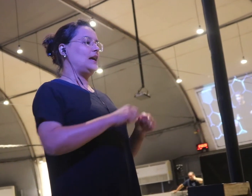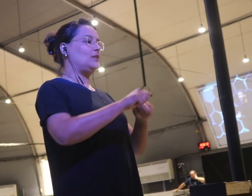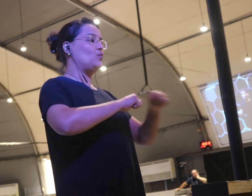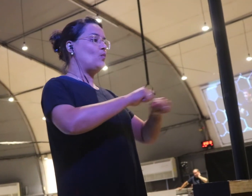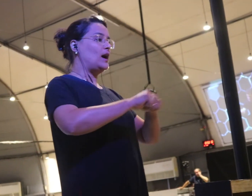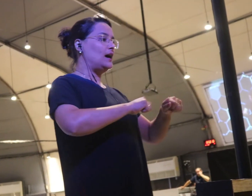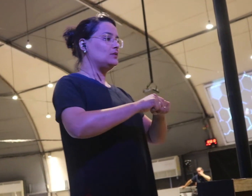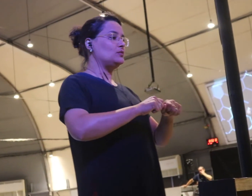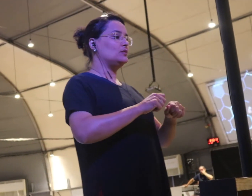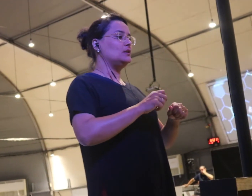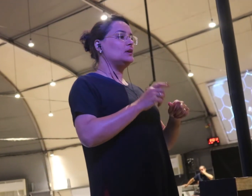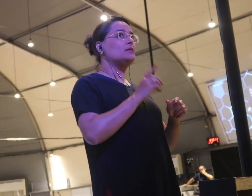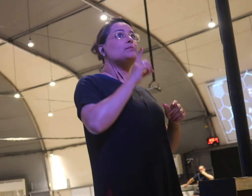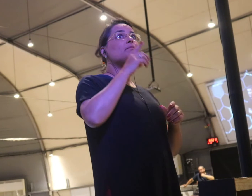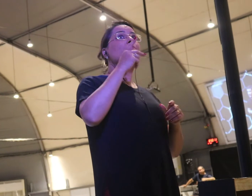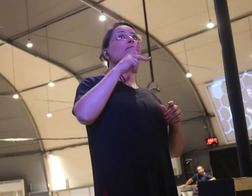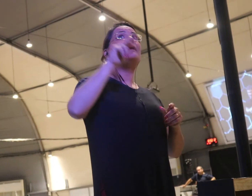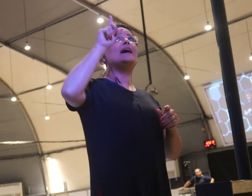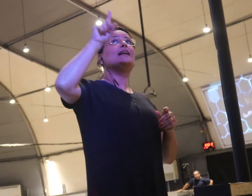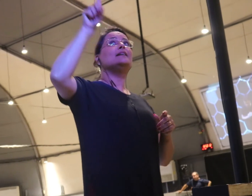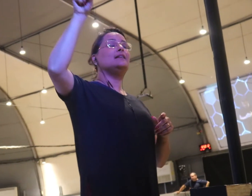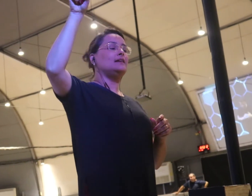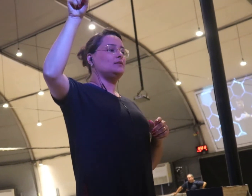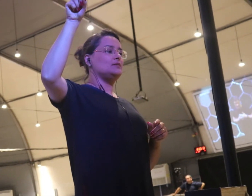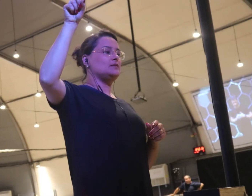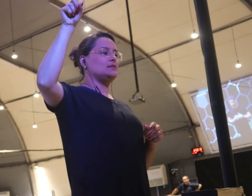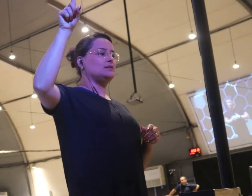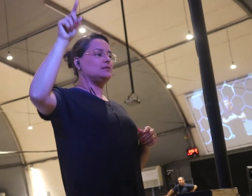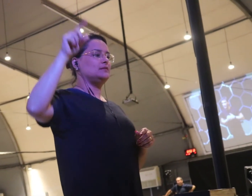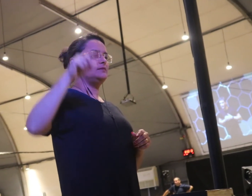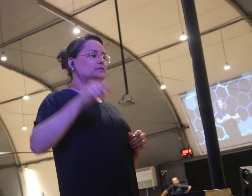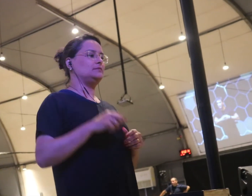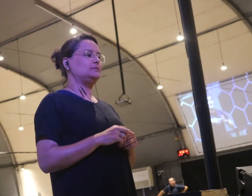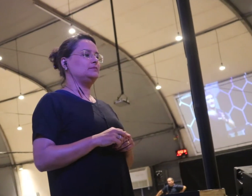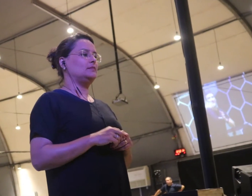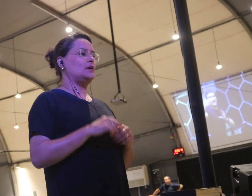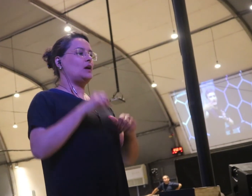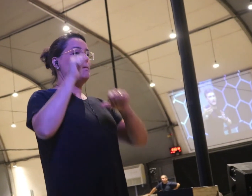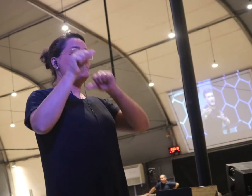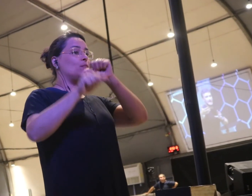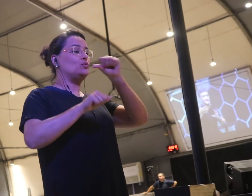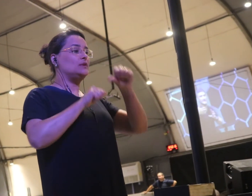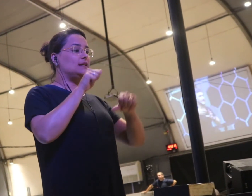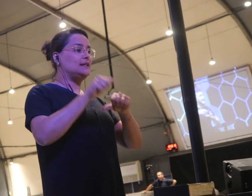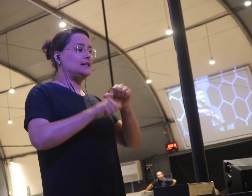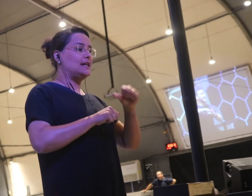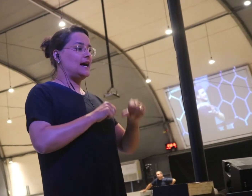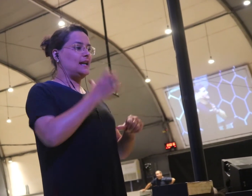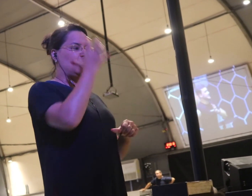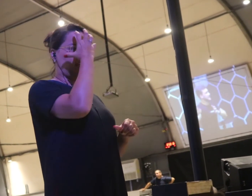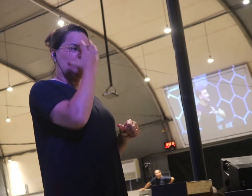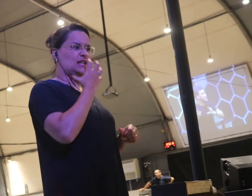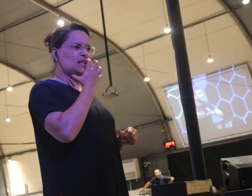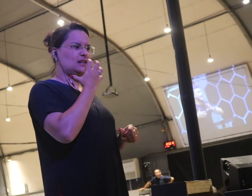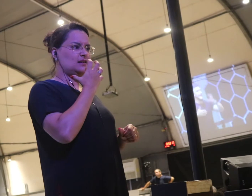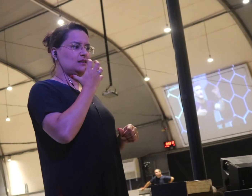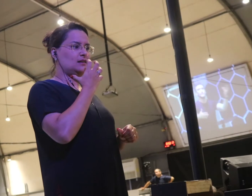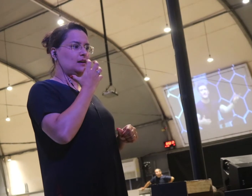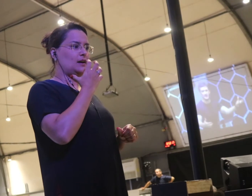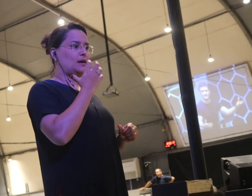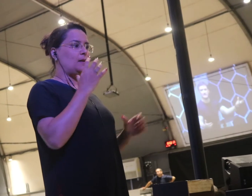E o propósito da propiciação é justamente mudar essa ideia da ira de Deus